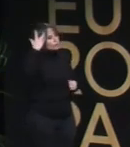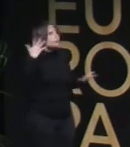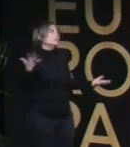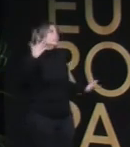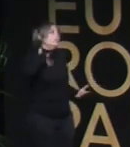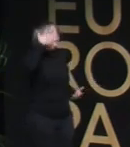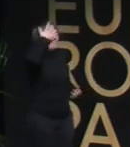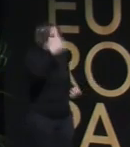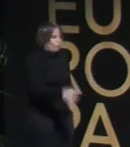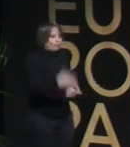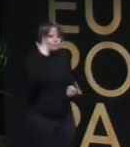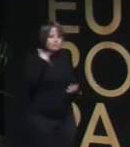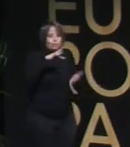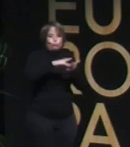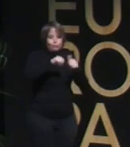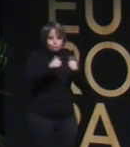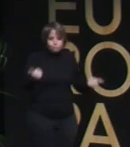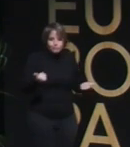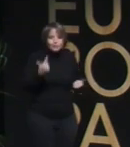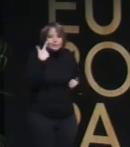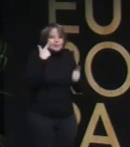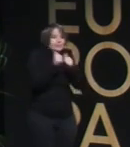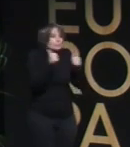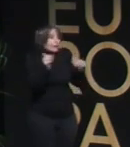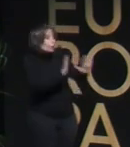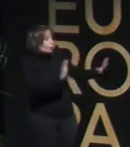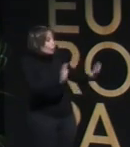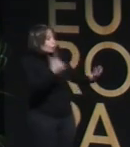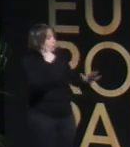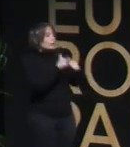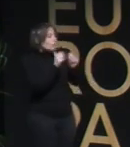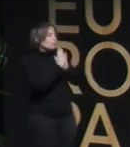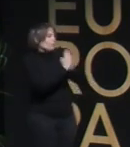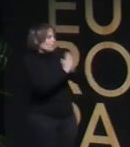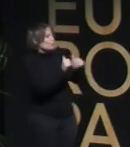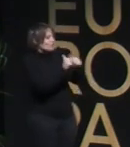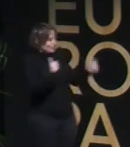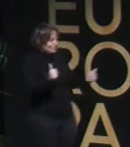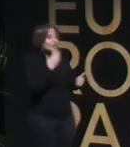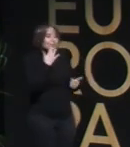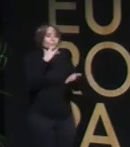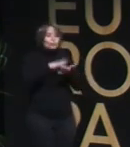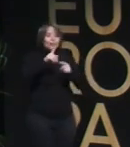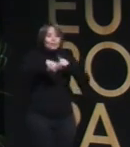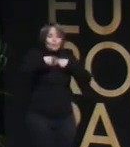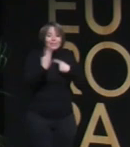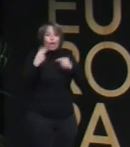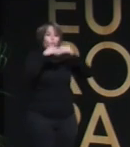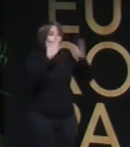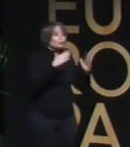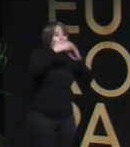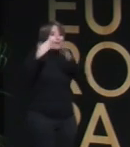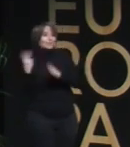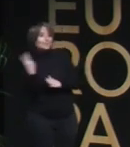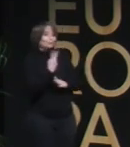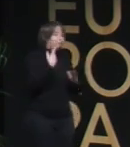tardado mucho. Incluso alguno te anima. No te vas a separar ya, no te vas a separar ya. Que así tengo dos casas, que fulanita se ha separado y tiene dos casas y tiene,